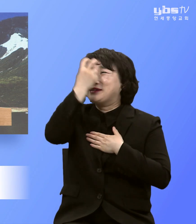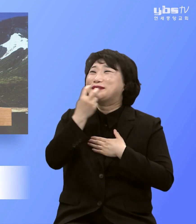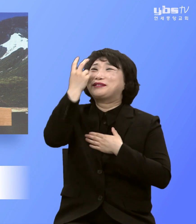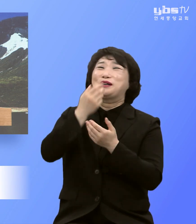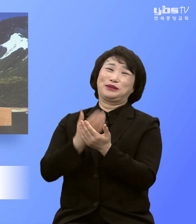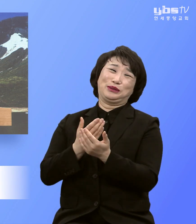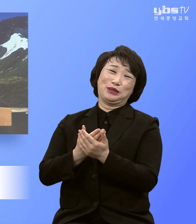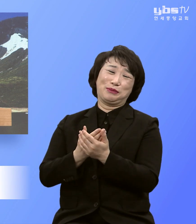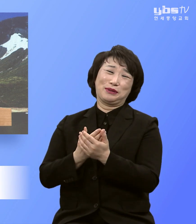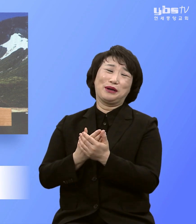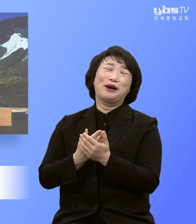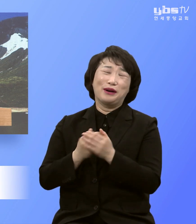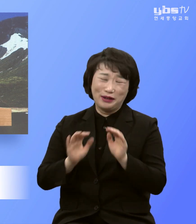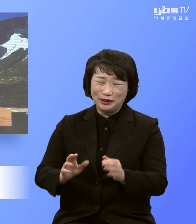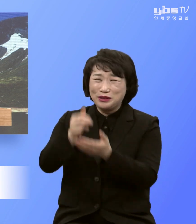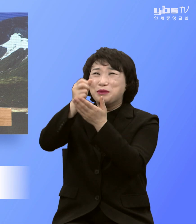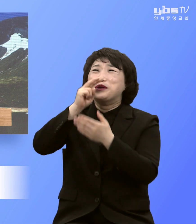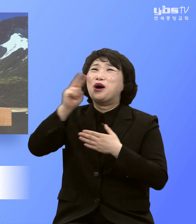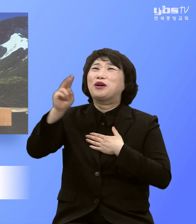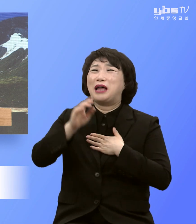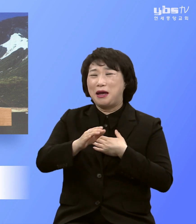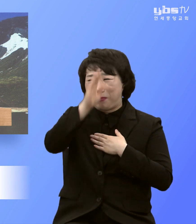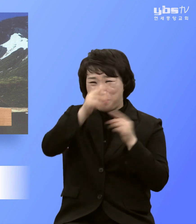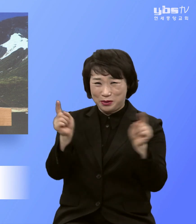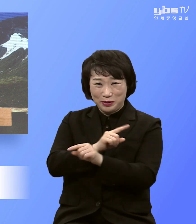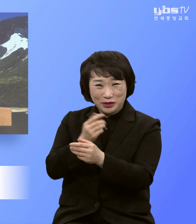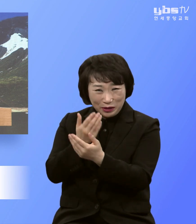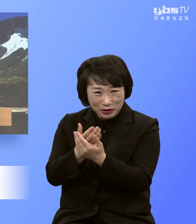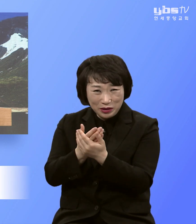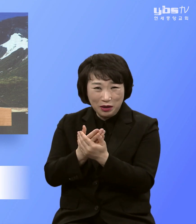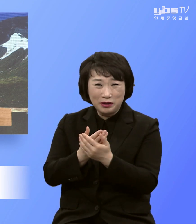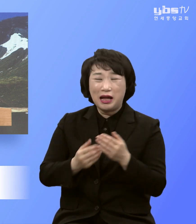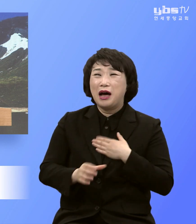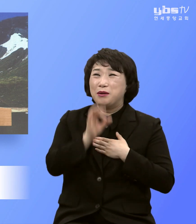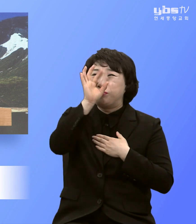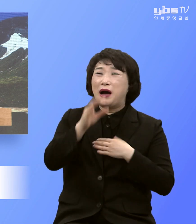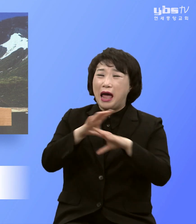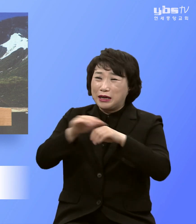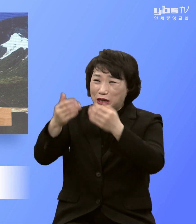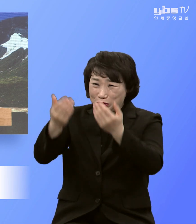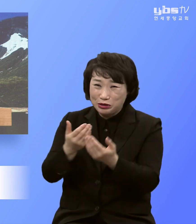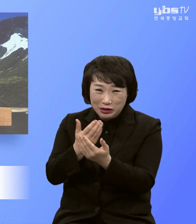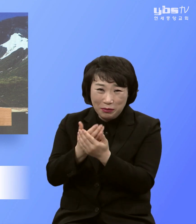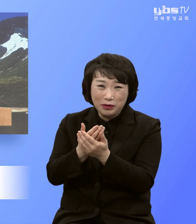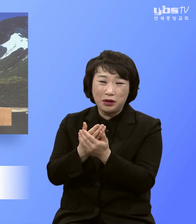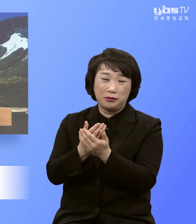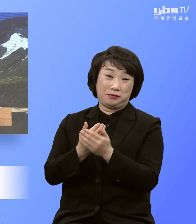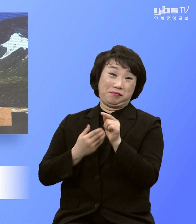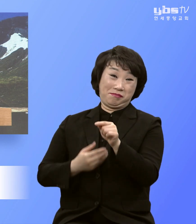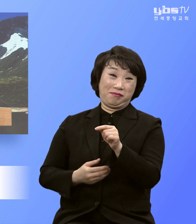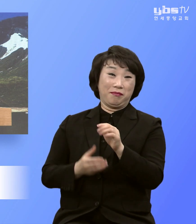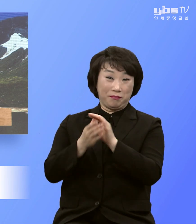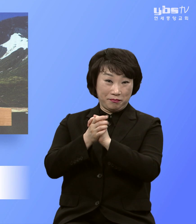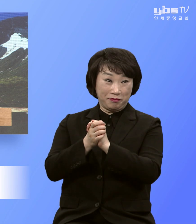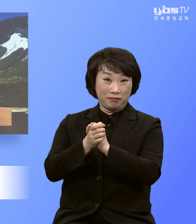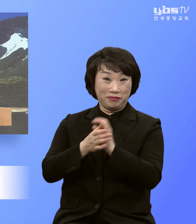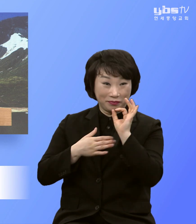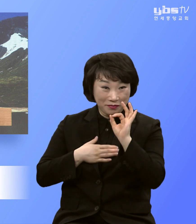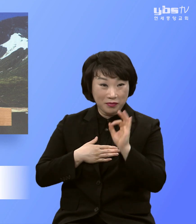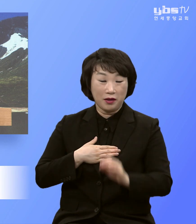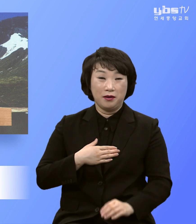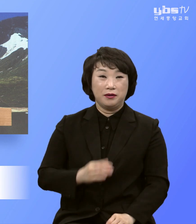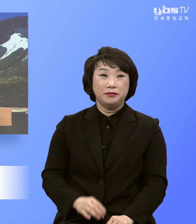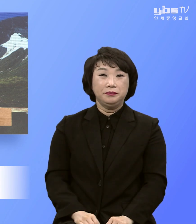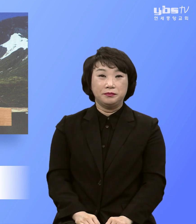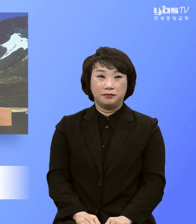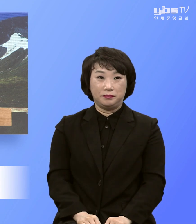지켜주소서. 주여 나를 고쳐주소서. 나의 불가능을 해결해 주시옵소서. 주시옵소서.